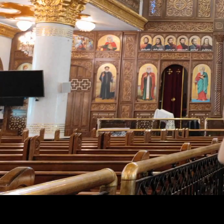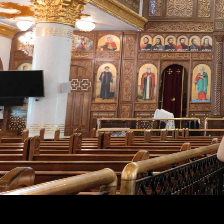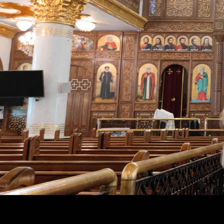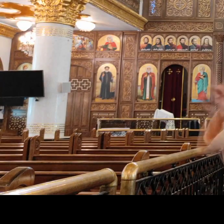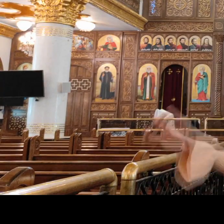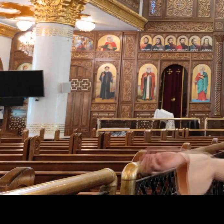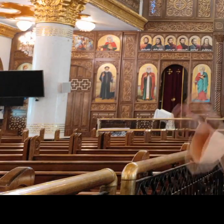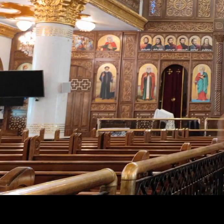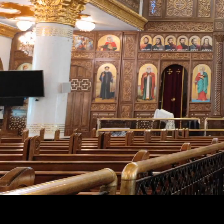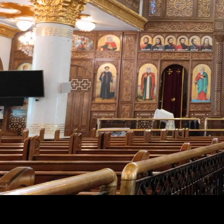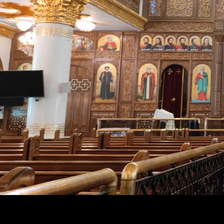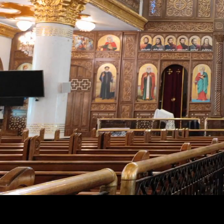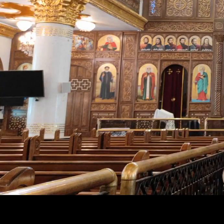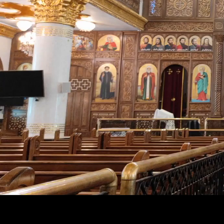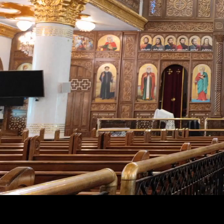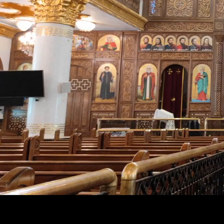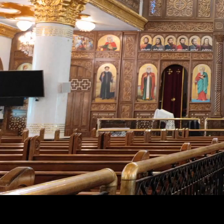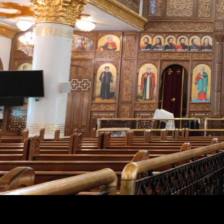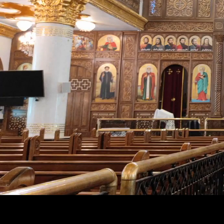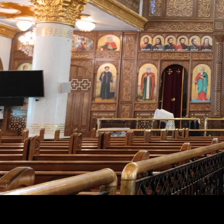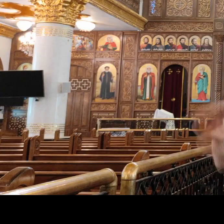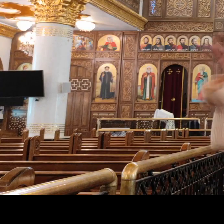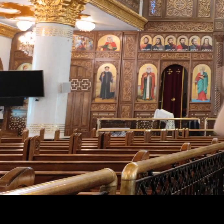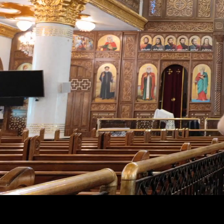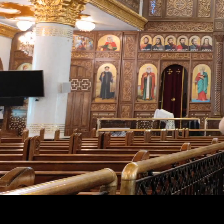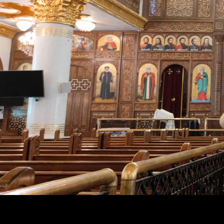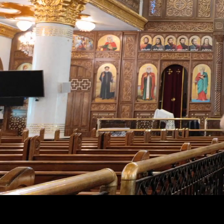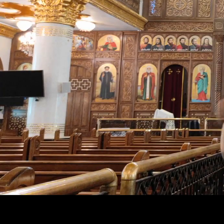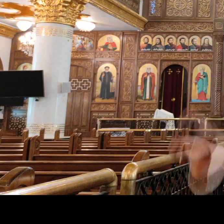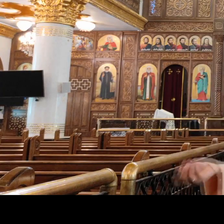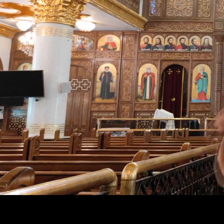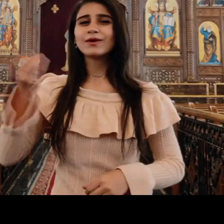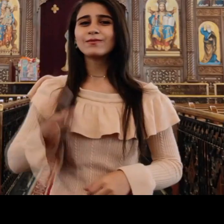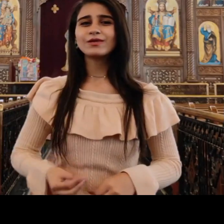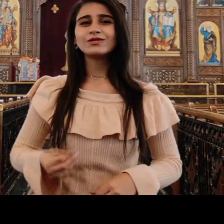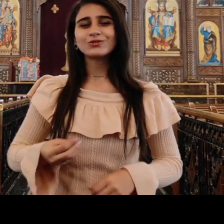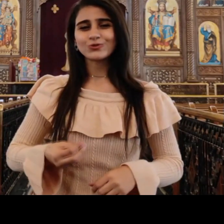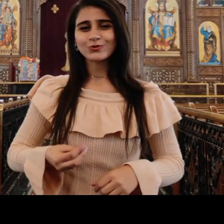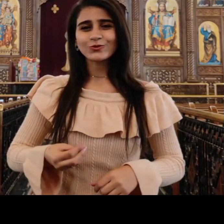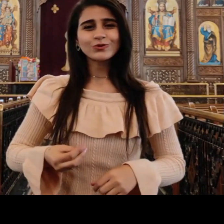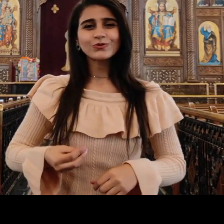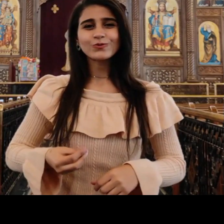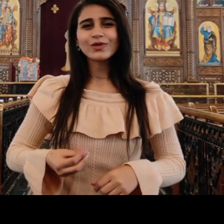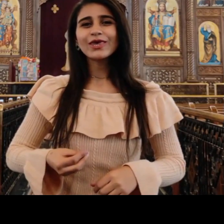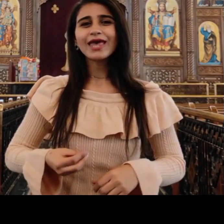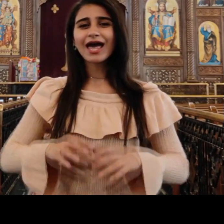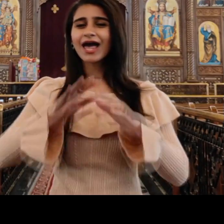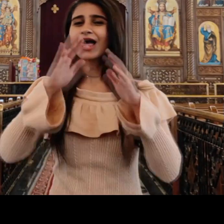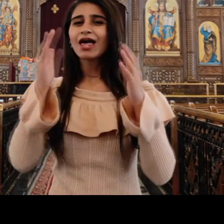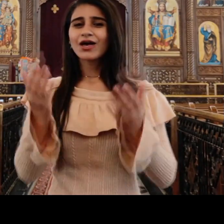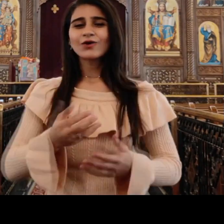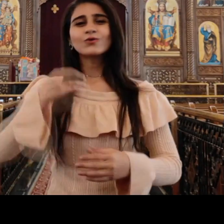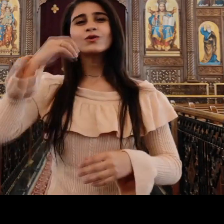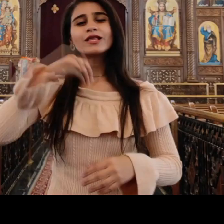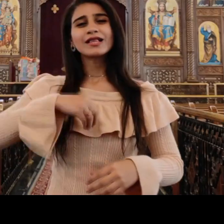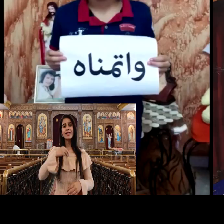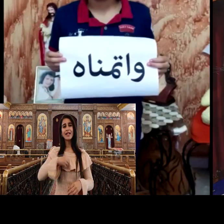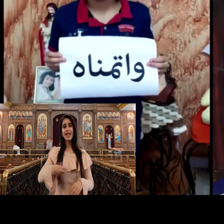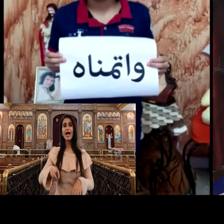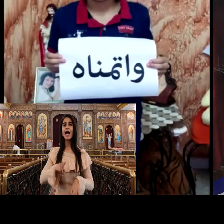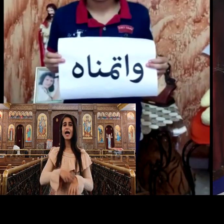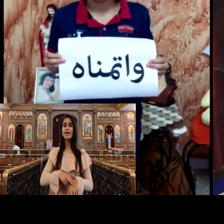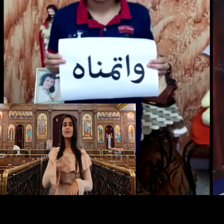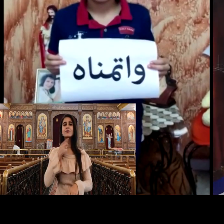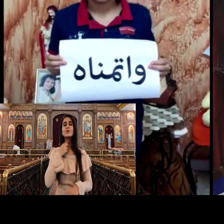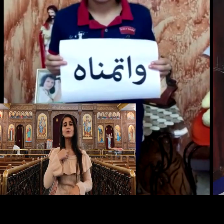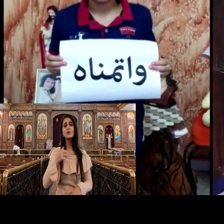يا ربي ياللي اديتني حياه والنعمه بتشوط بيها